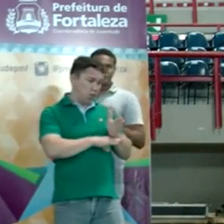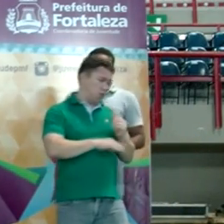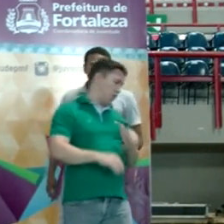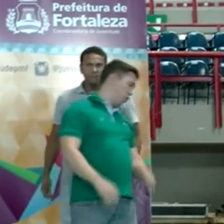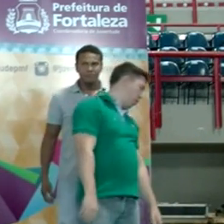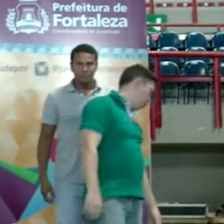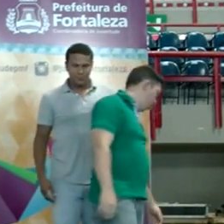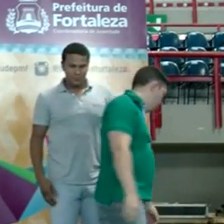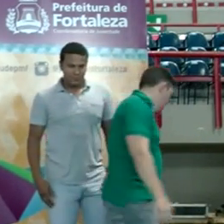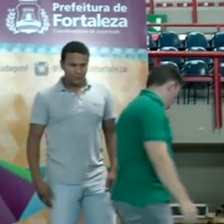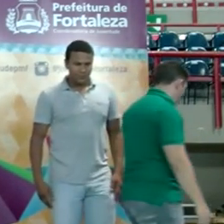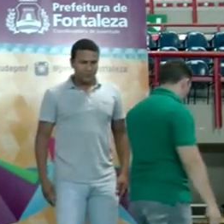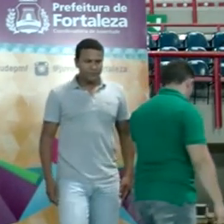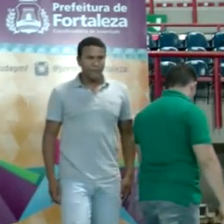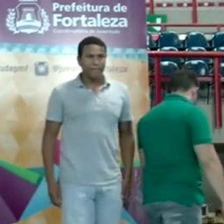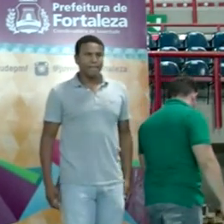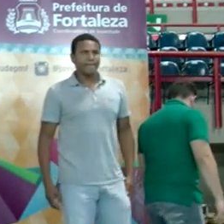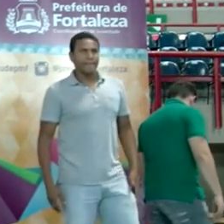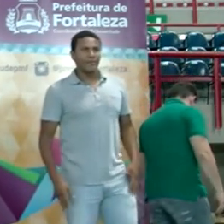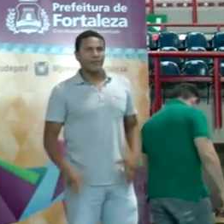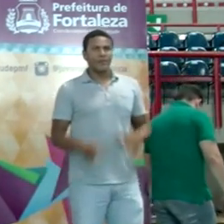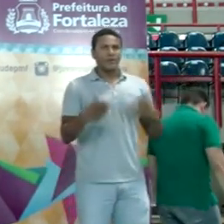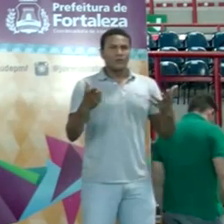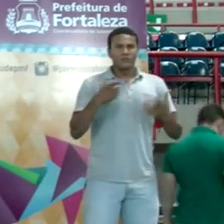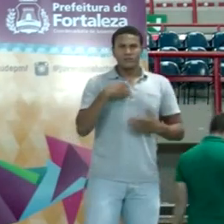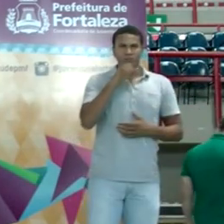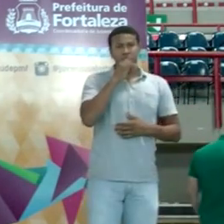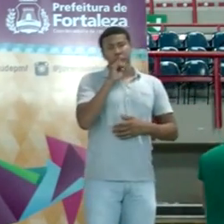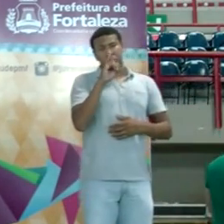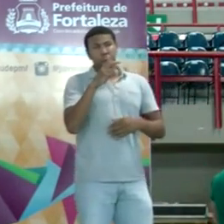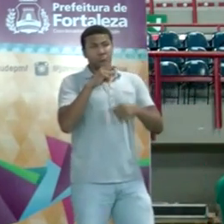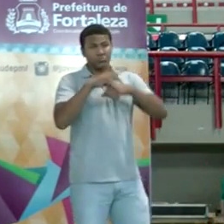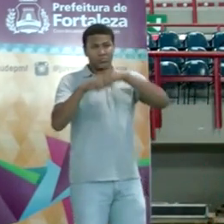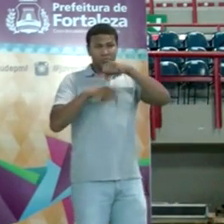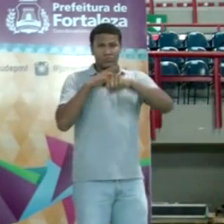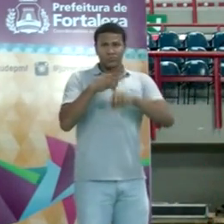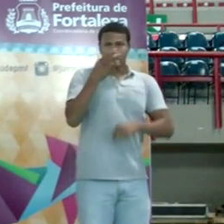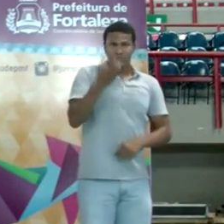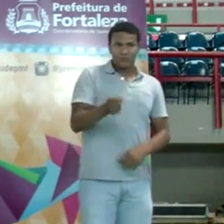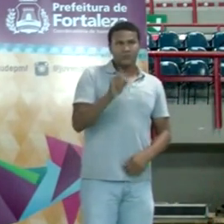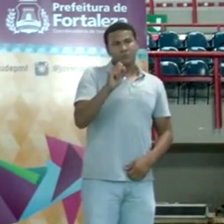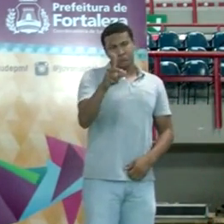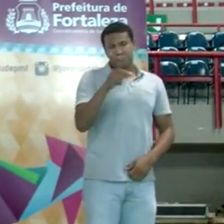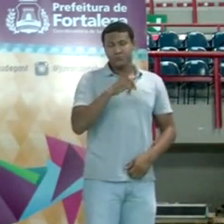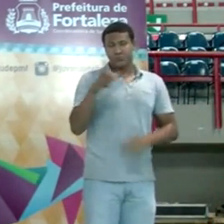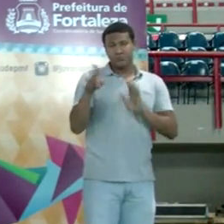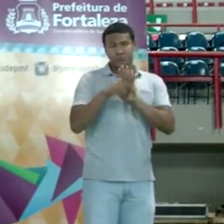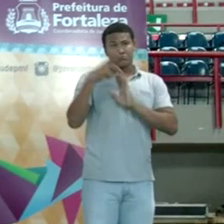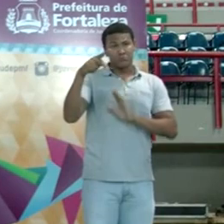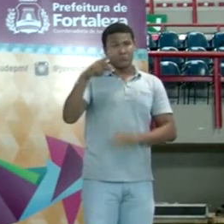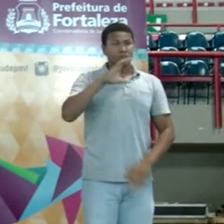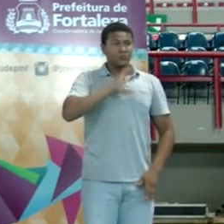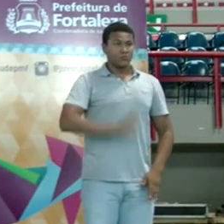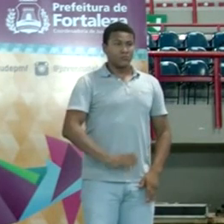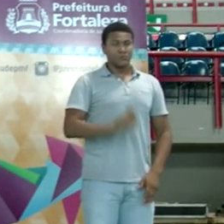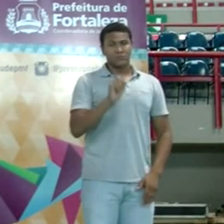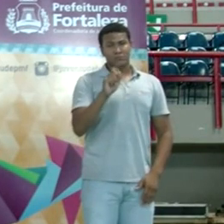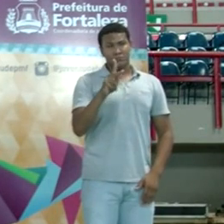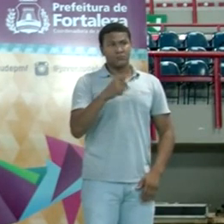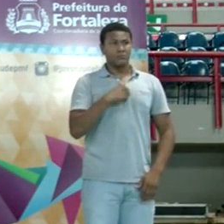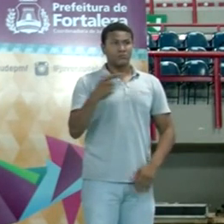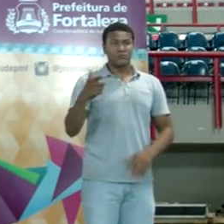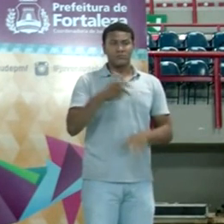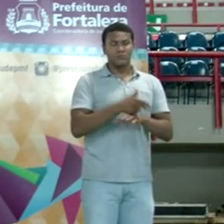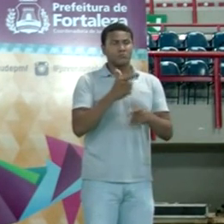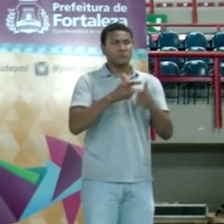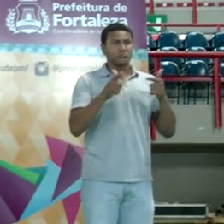país como cidadão. Se o país aceitar, eles vão ser considerados cidadãos e o problema está resolvido,